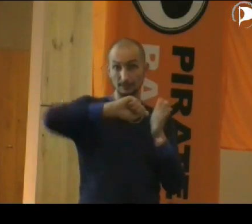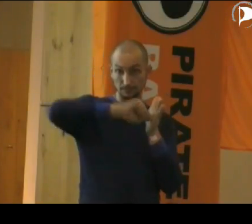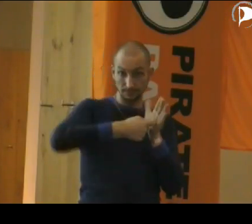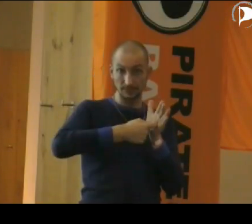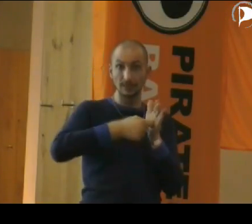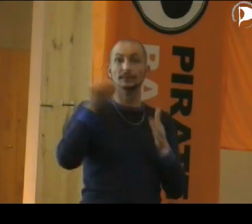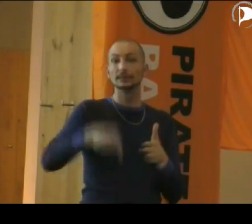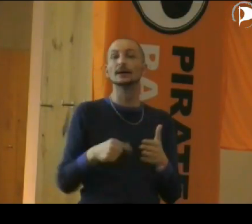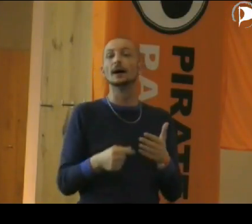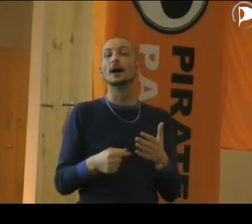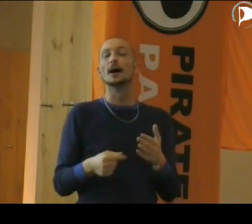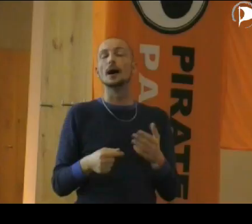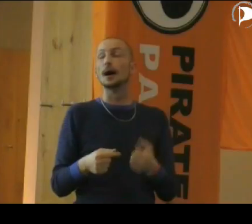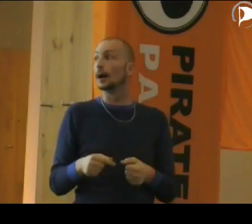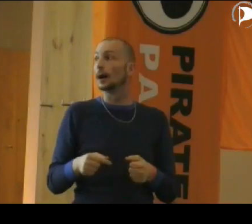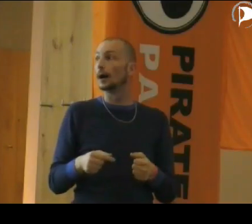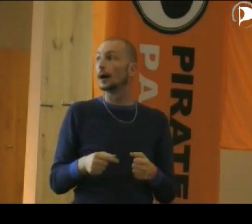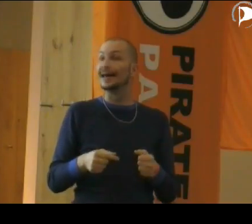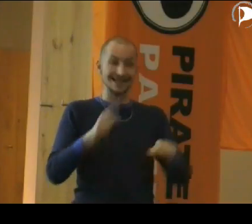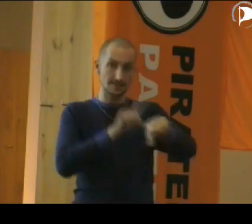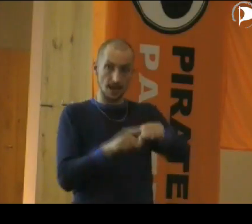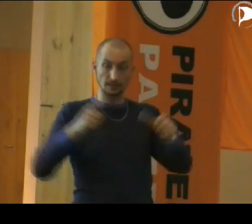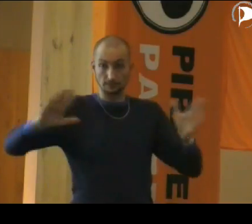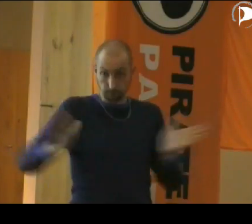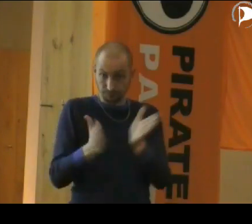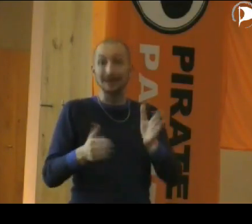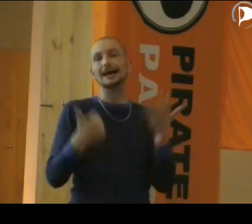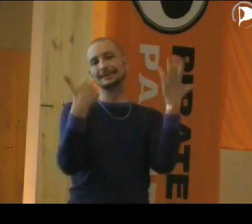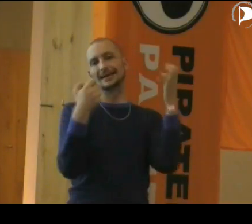auf 60 sekunden 16 wir bieten